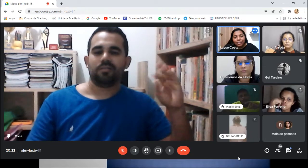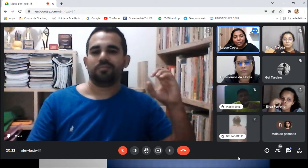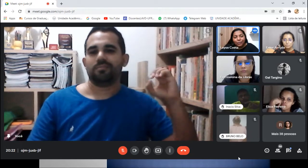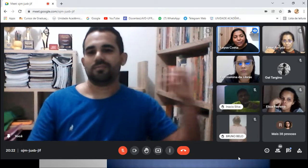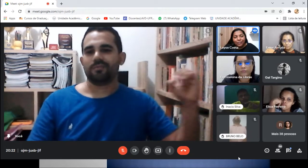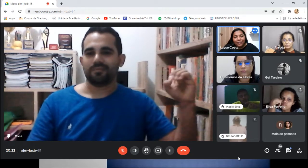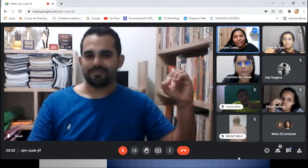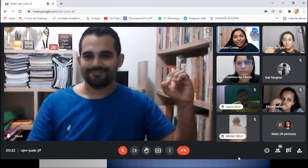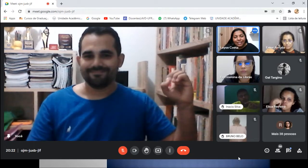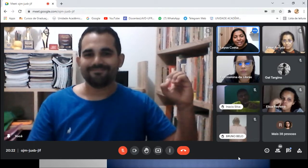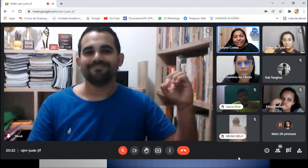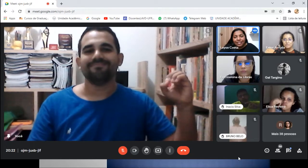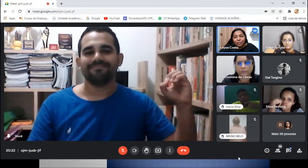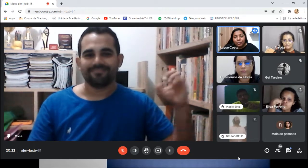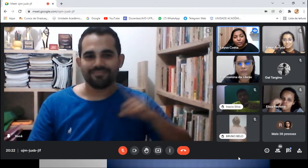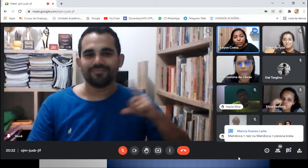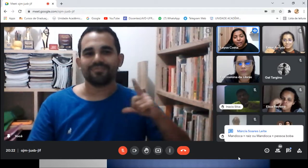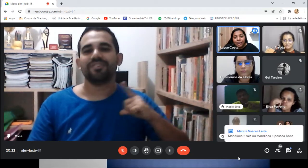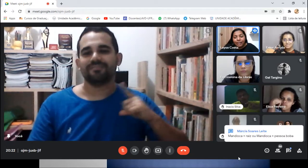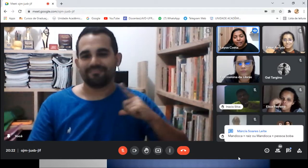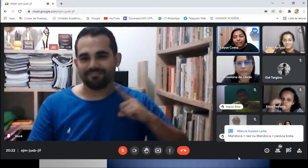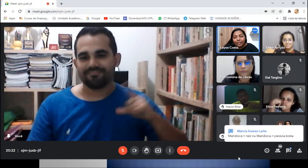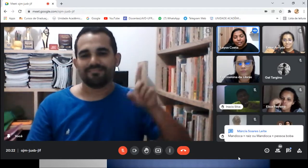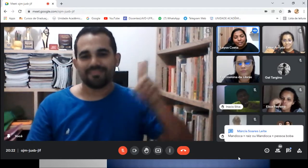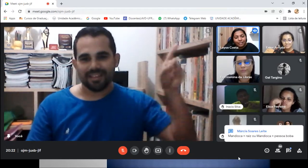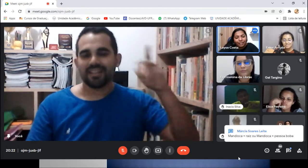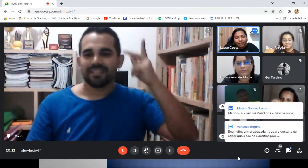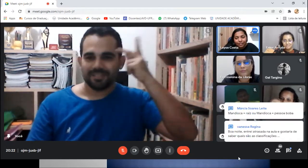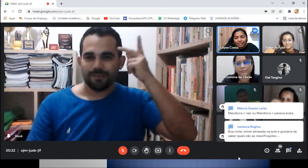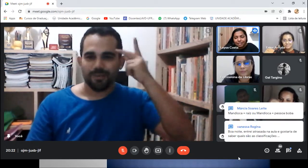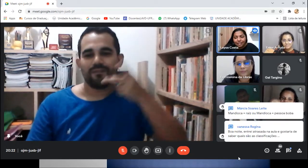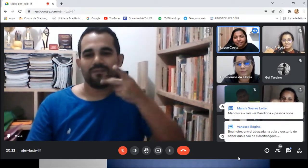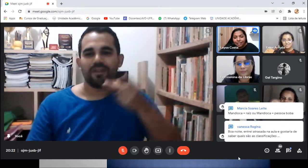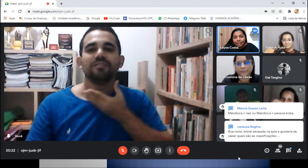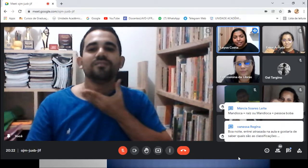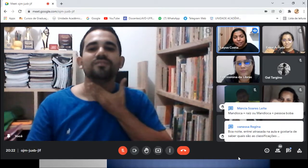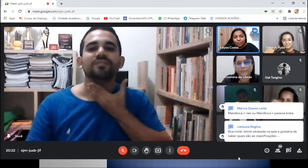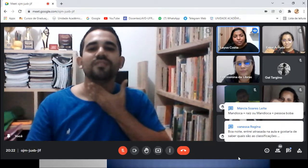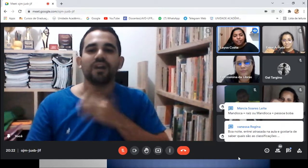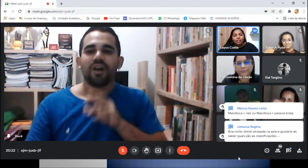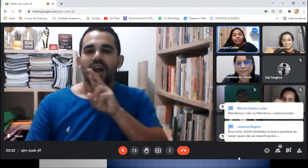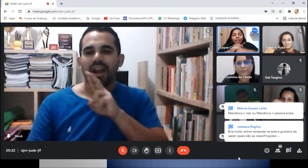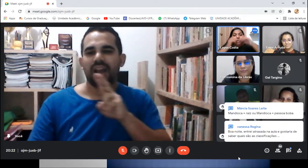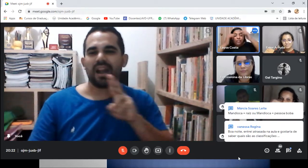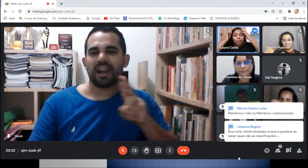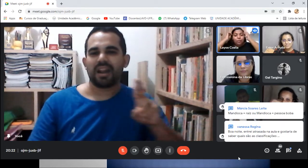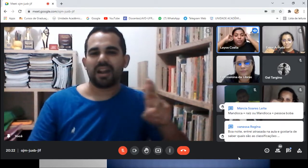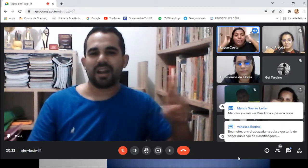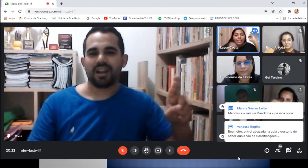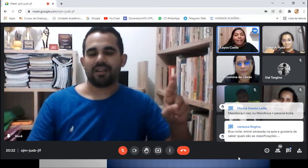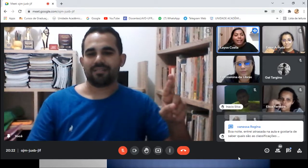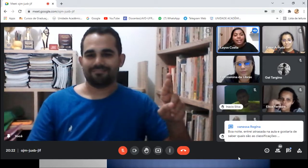Roberto. Eles puxam o R, né? Eles fazem eles puxam o